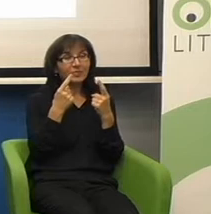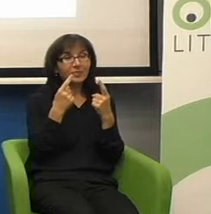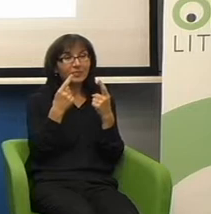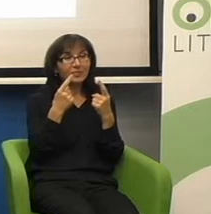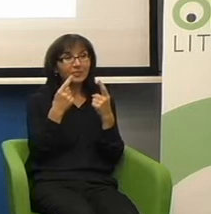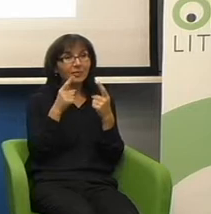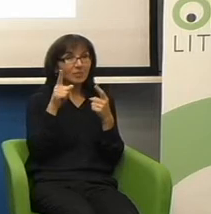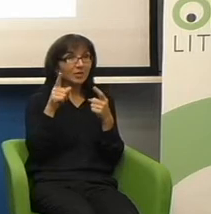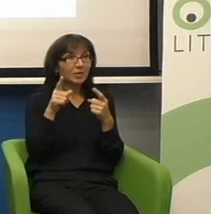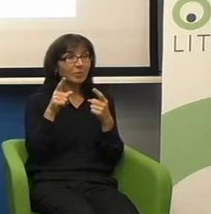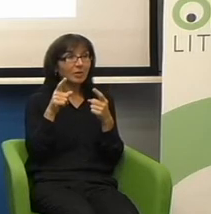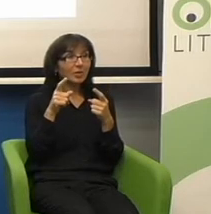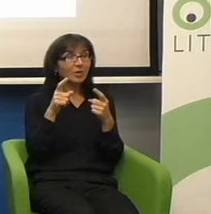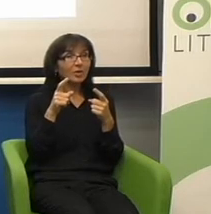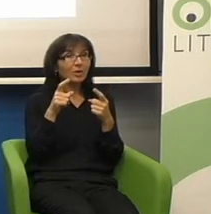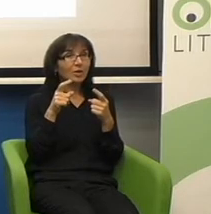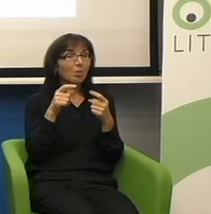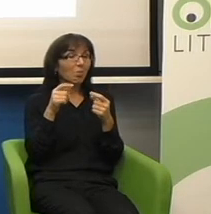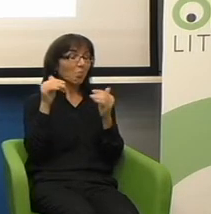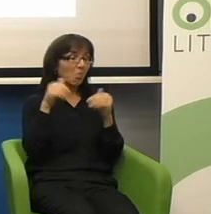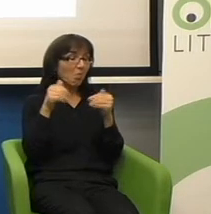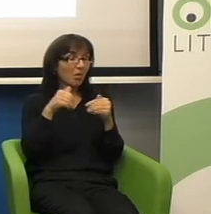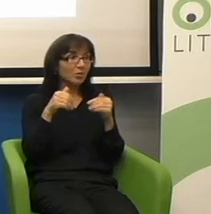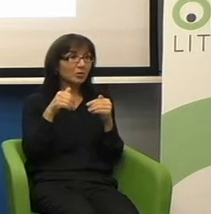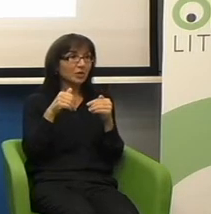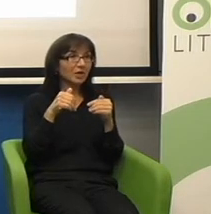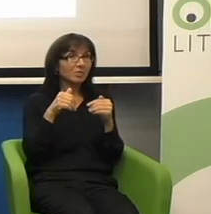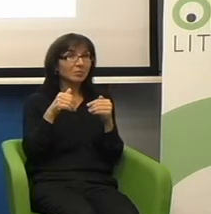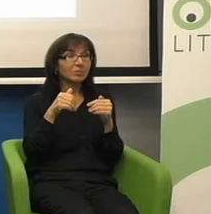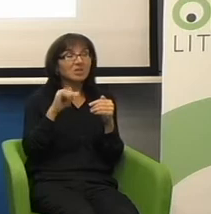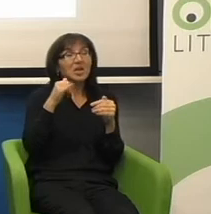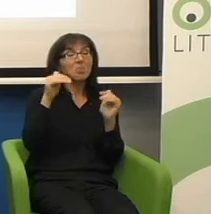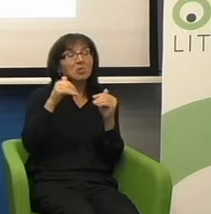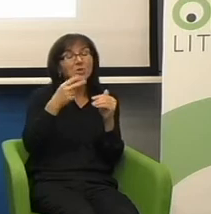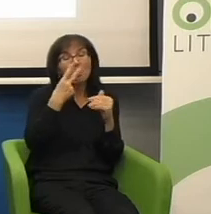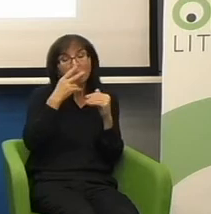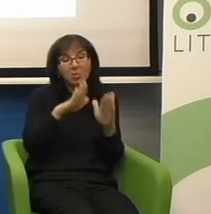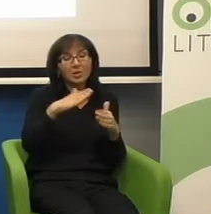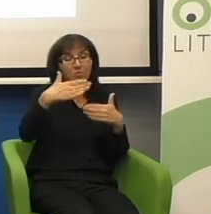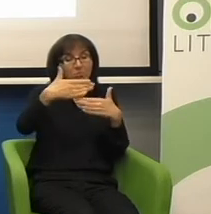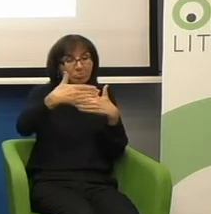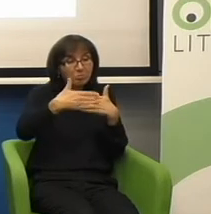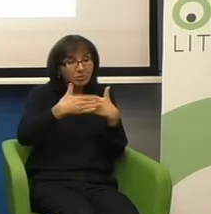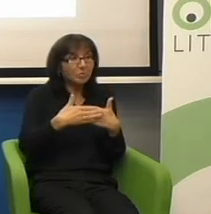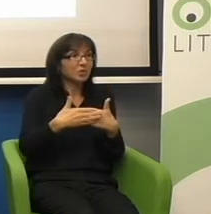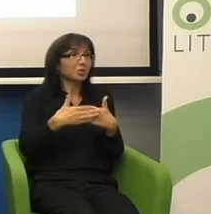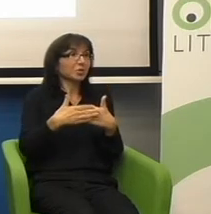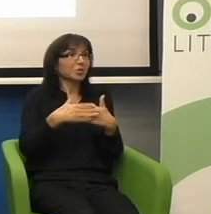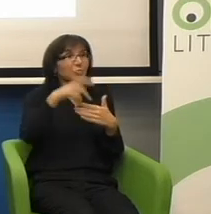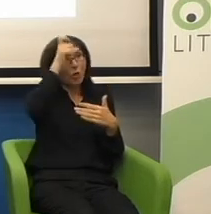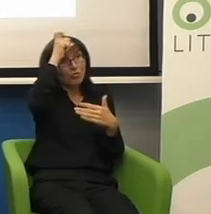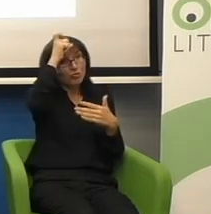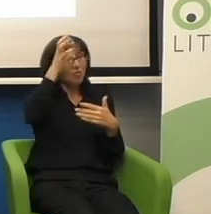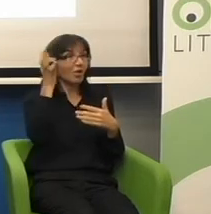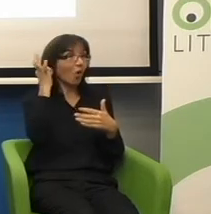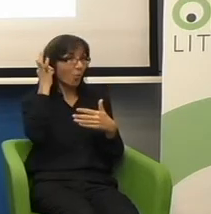w tym stopniu, w jakim można, to żeśmy to przybliżyli. No to ja bym poprosiła o tą prezentację.